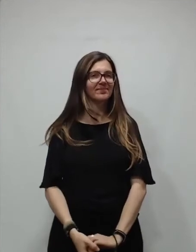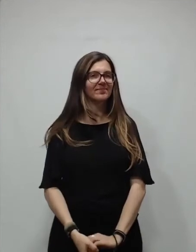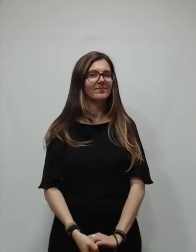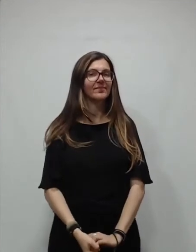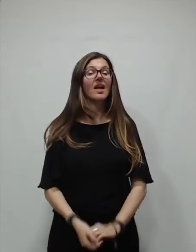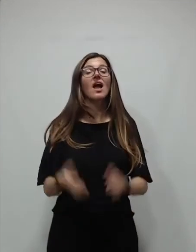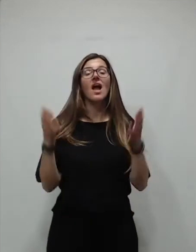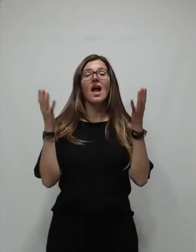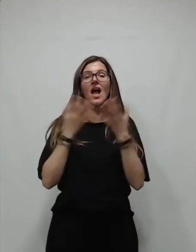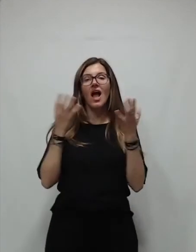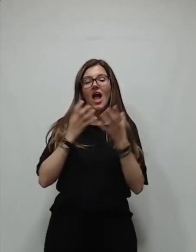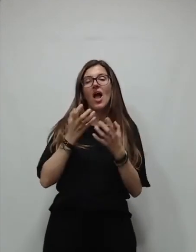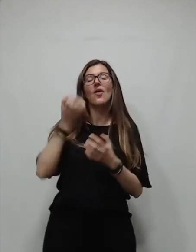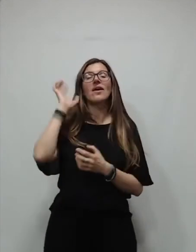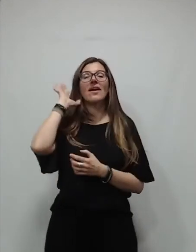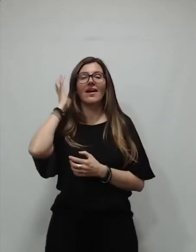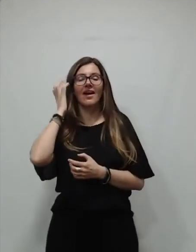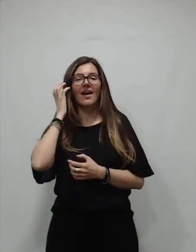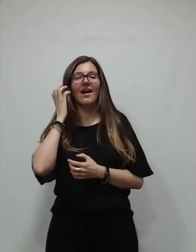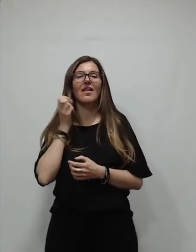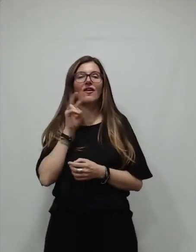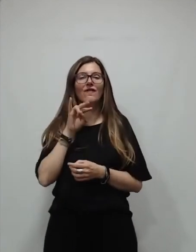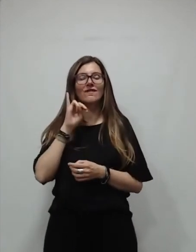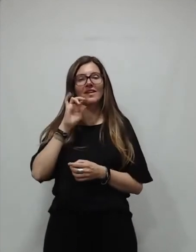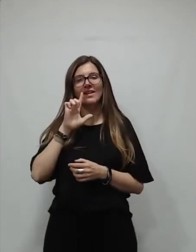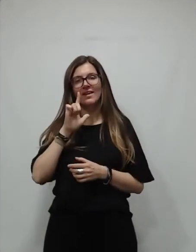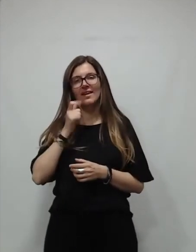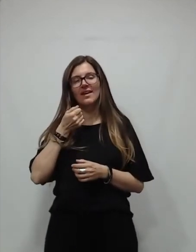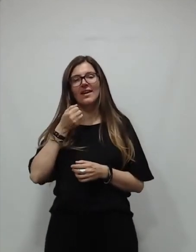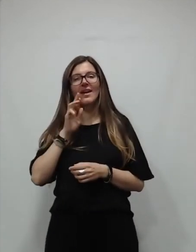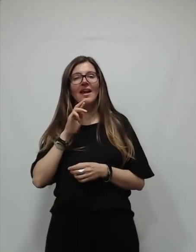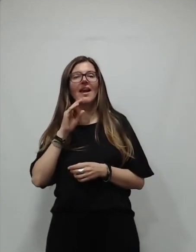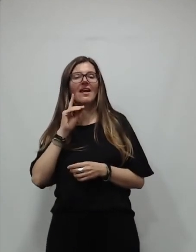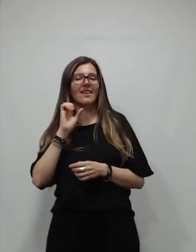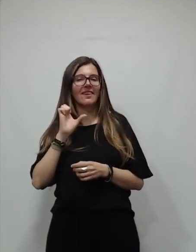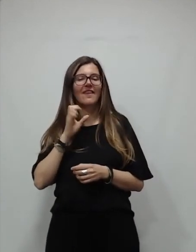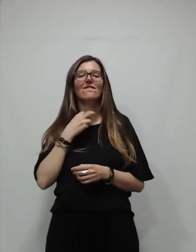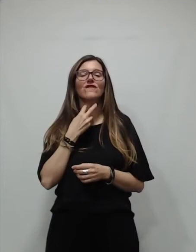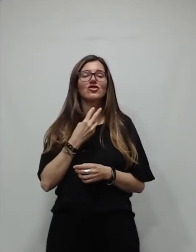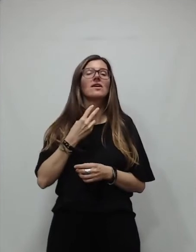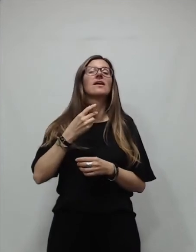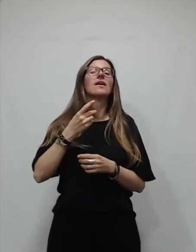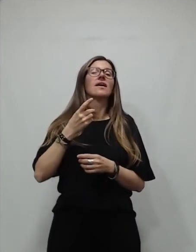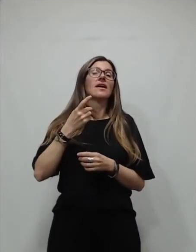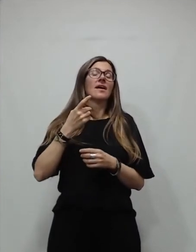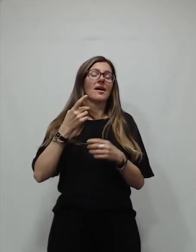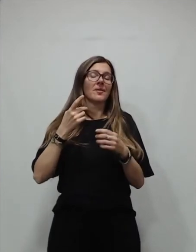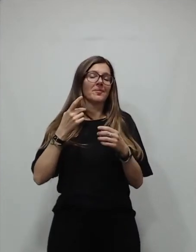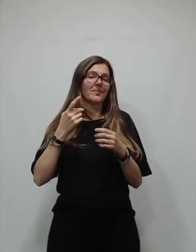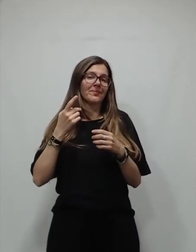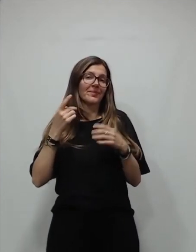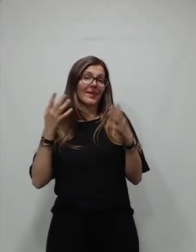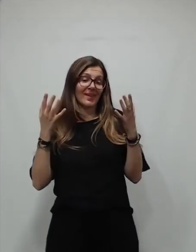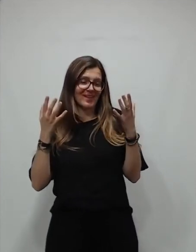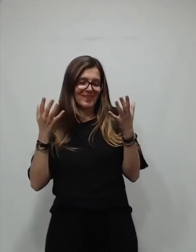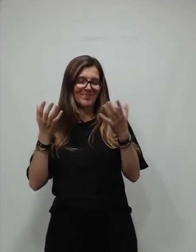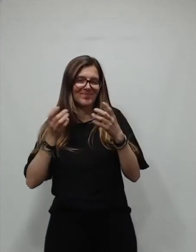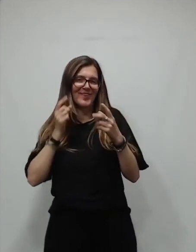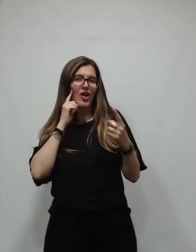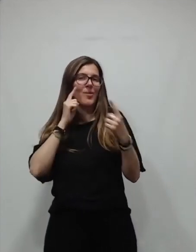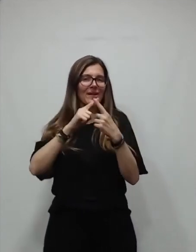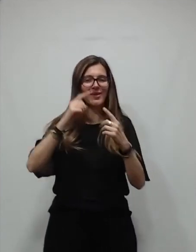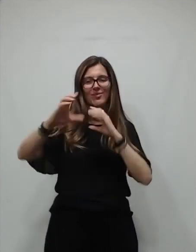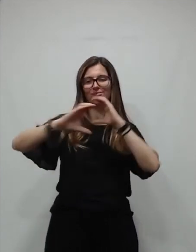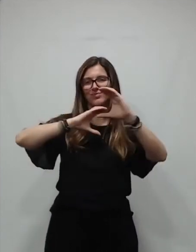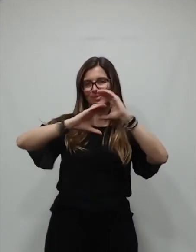Damos lugar a Radio Vilar de Voz. Es una radio comunitaria que surge en el marco del proyecto comunicacional